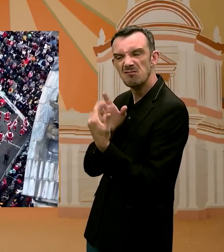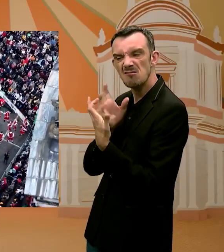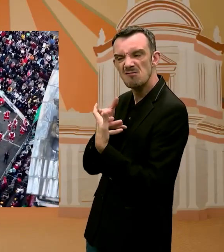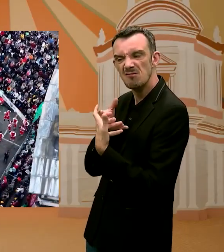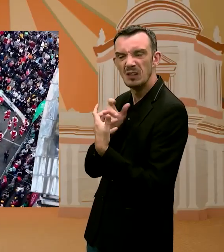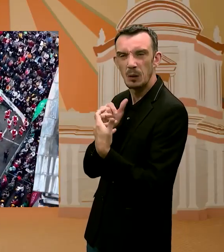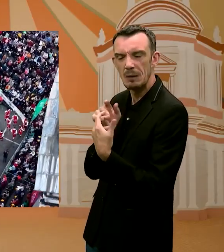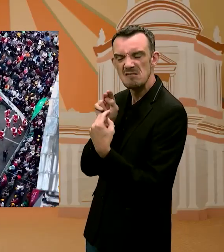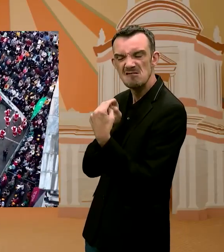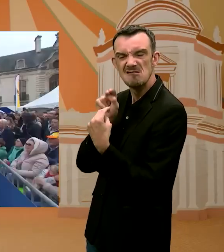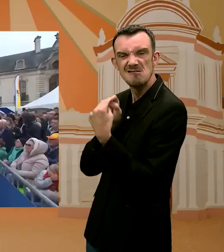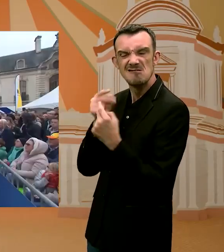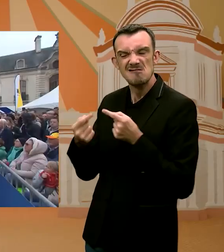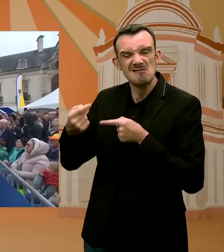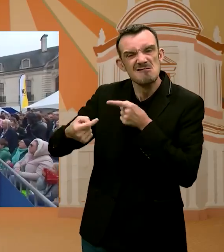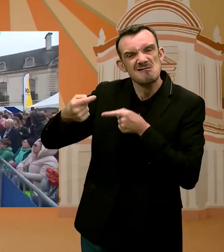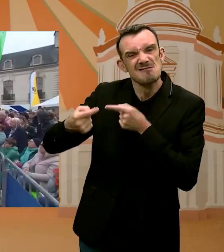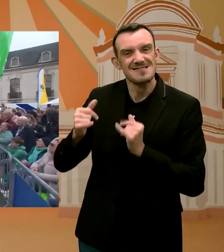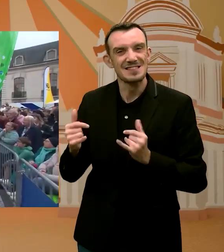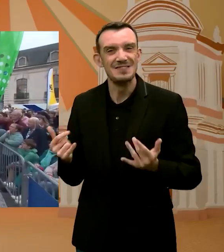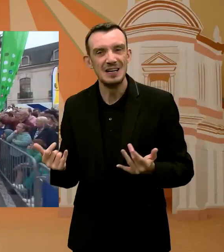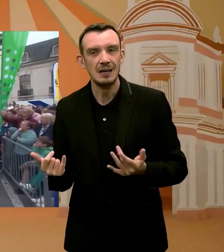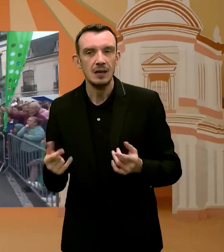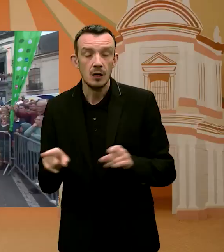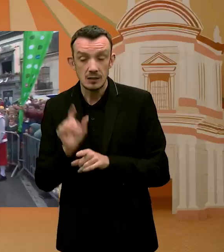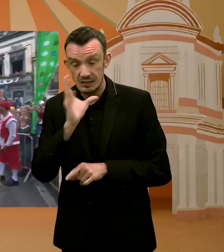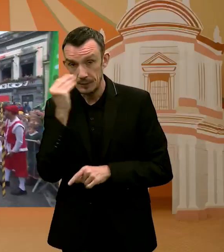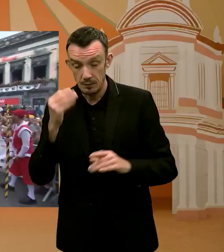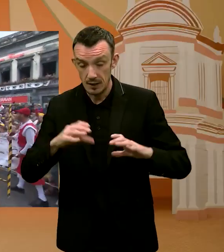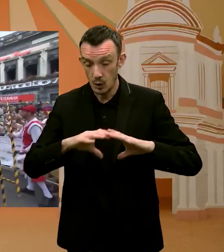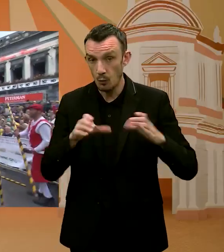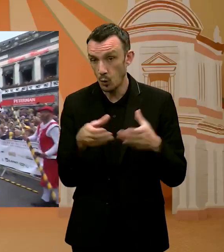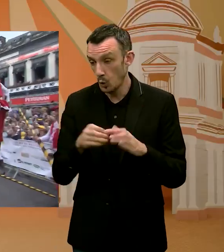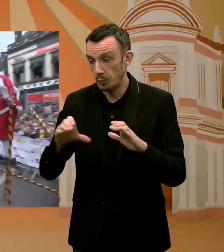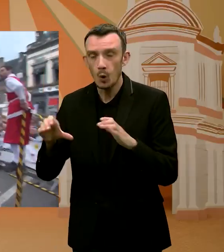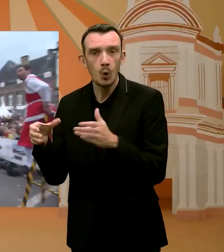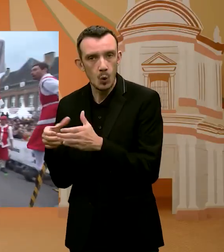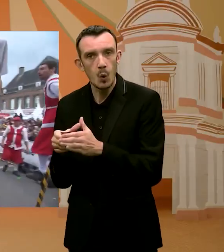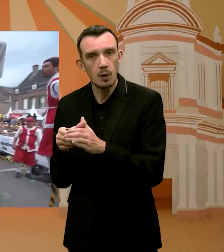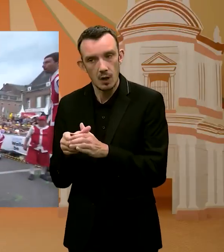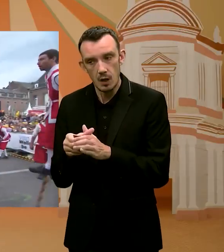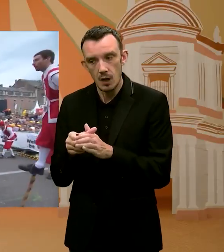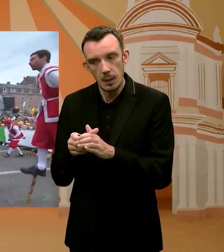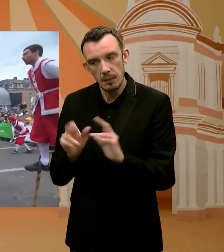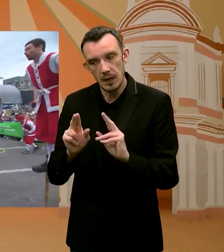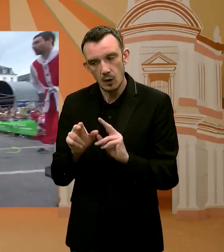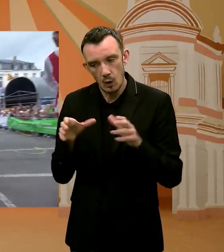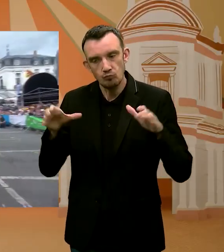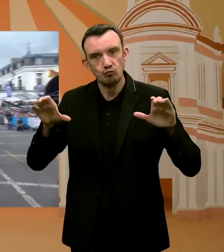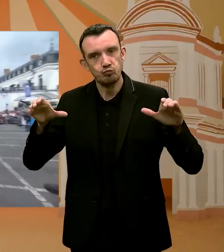les échasses, c'est quand même... ils font partie de la même société, des échasseurs. C'est quand même énormément de convivialité puisque les sorties se font ensemble, les mélans, les avresses,